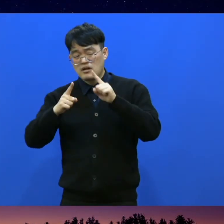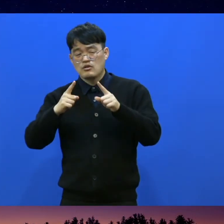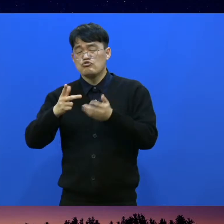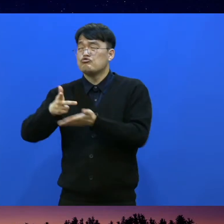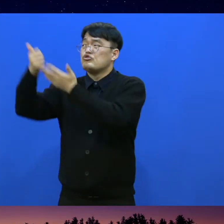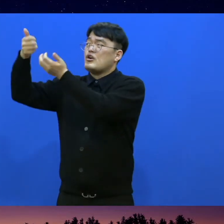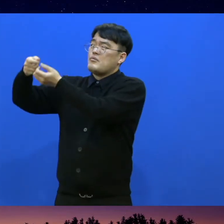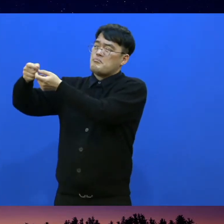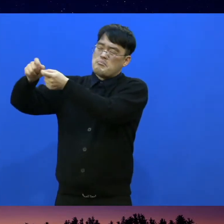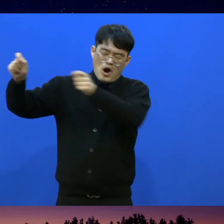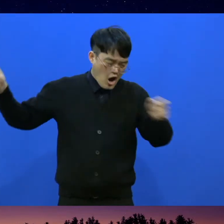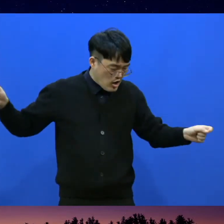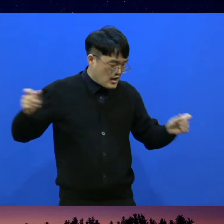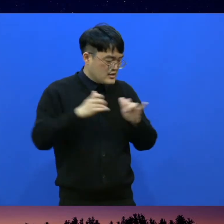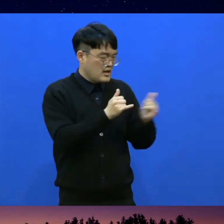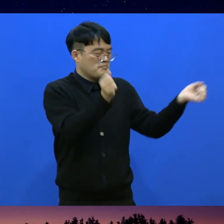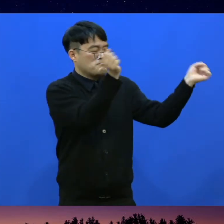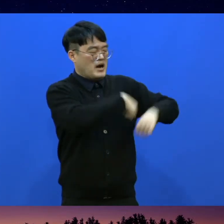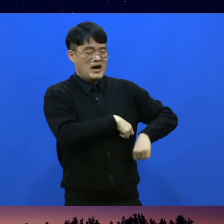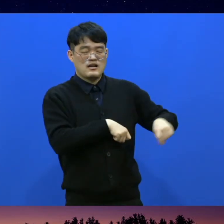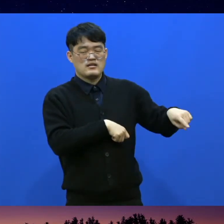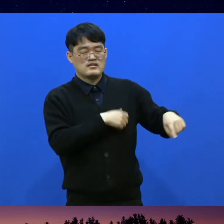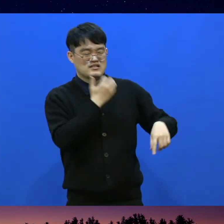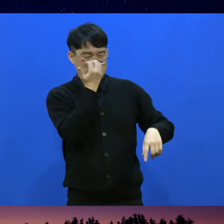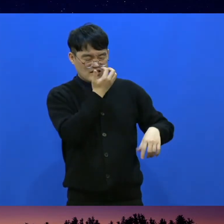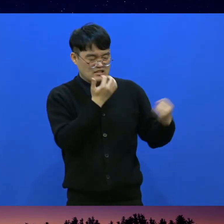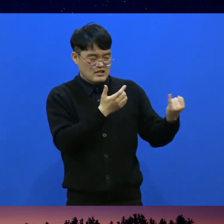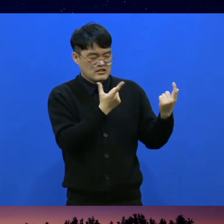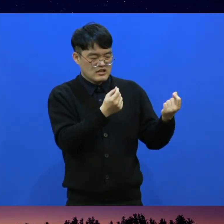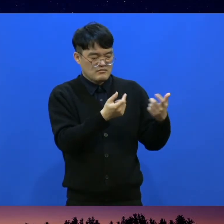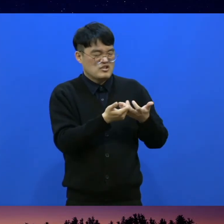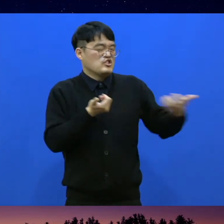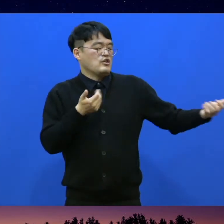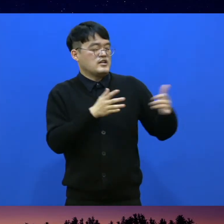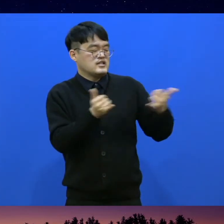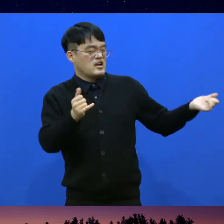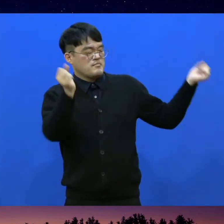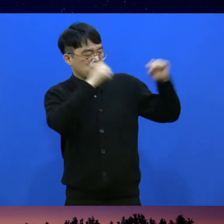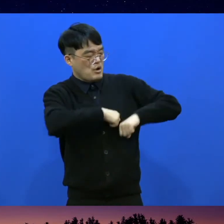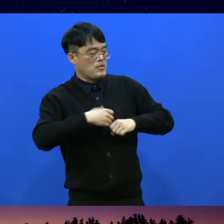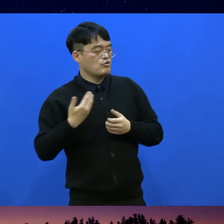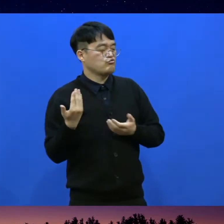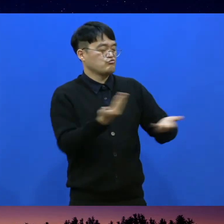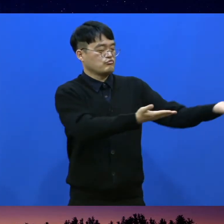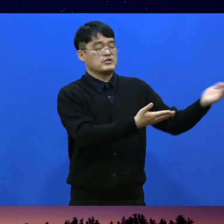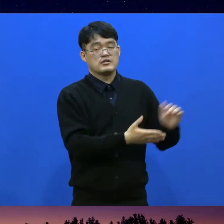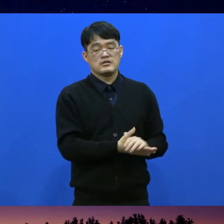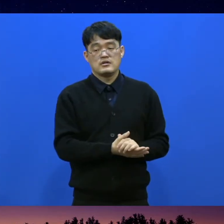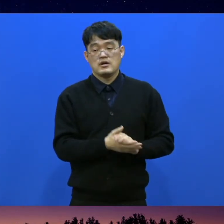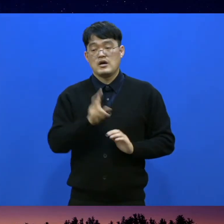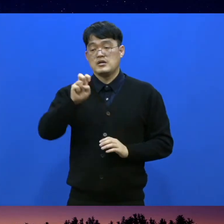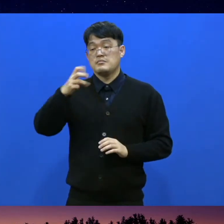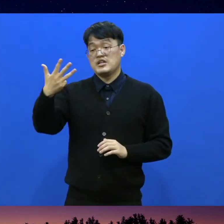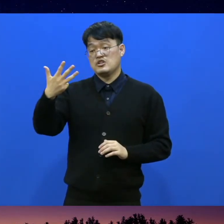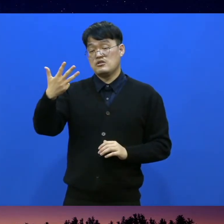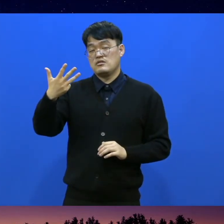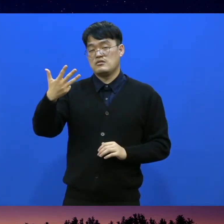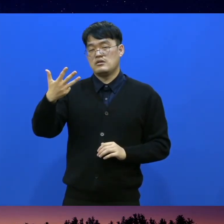망하리니 염려같이 주를 떠난 자를 주께서 다 멸하셨나이다.